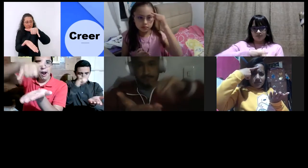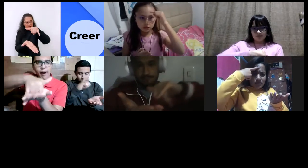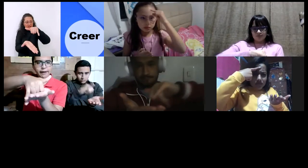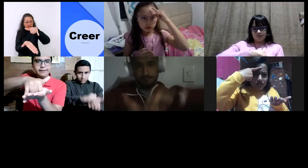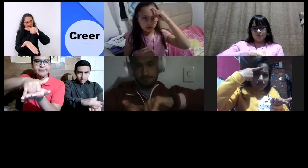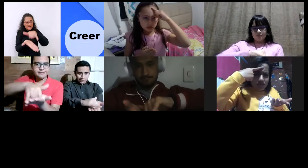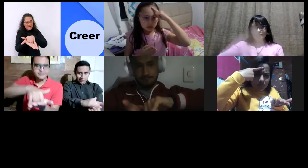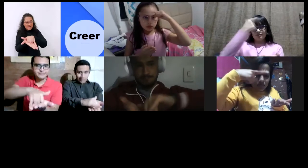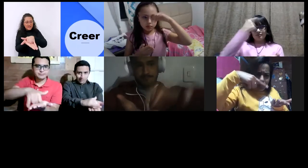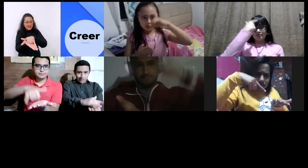la Y.